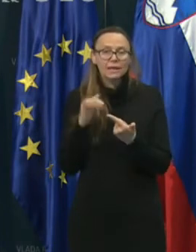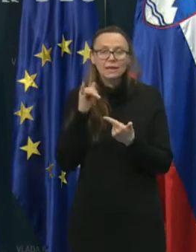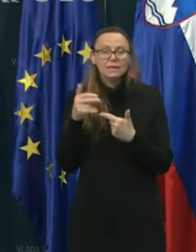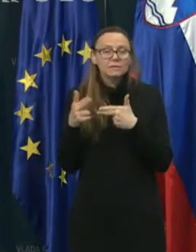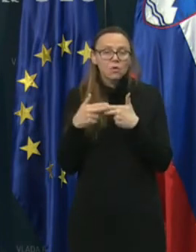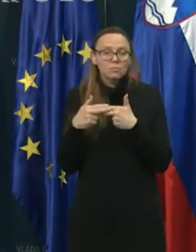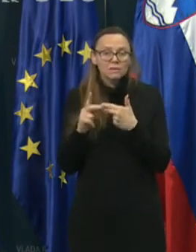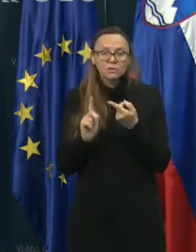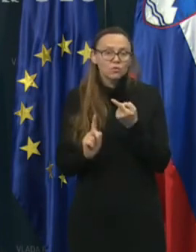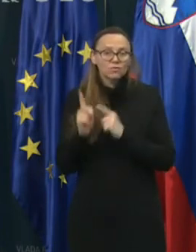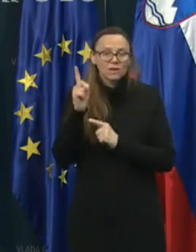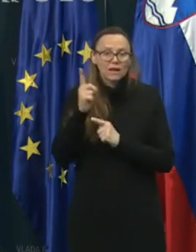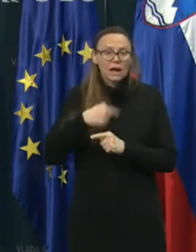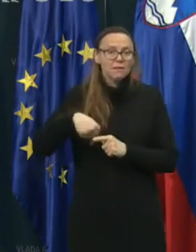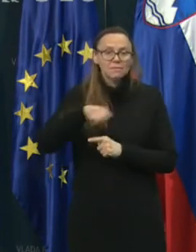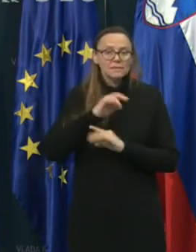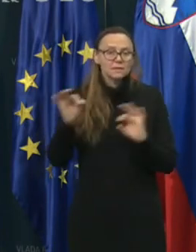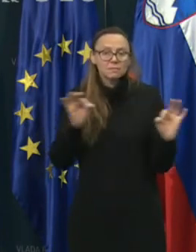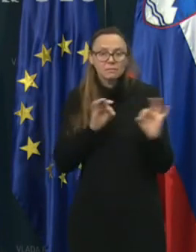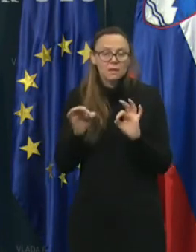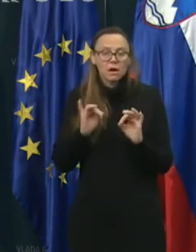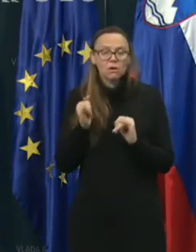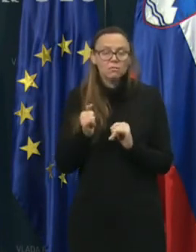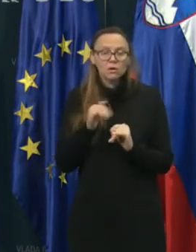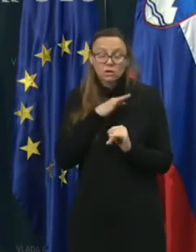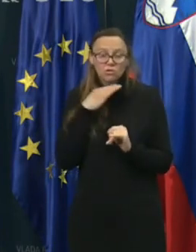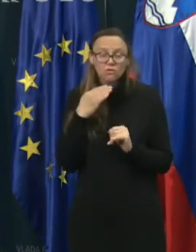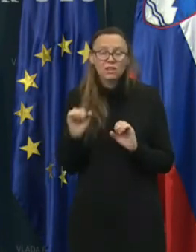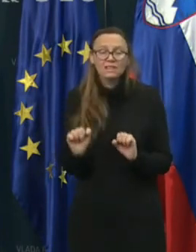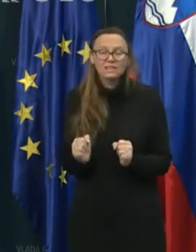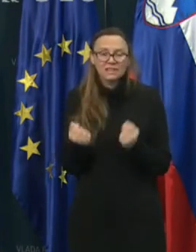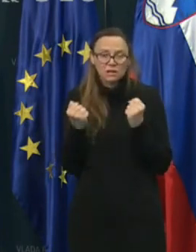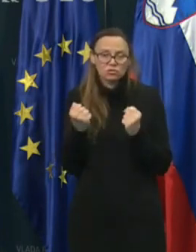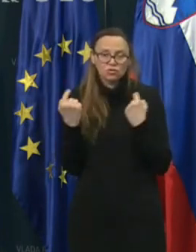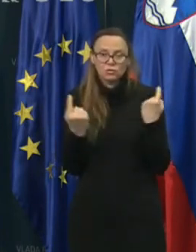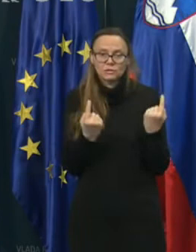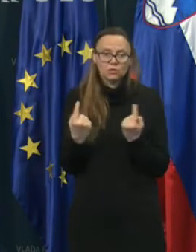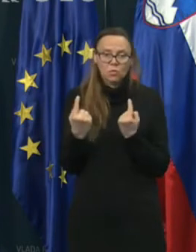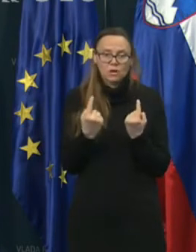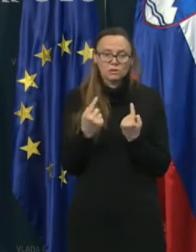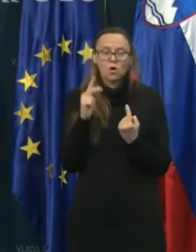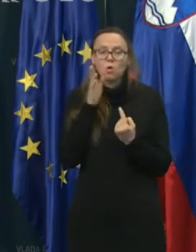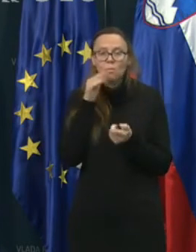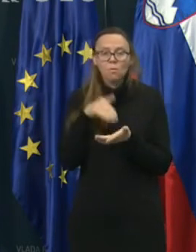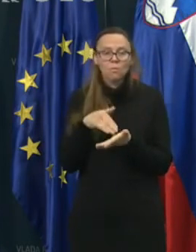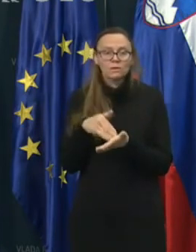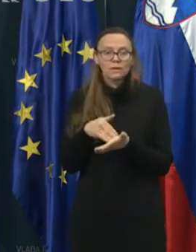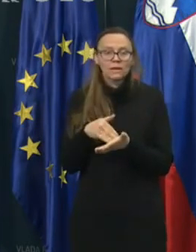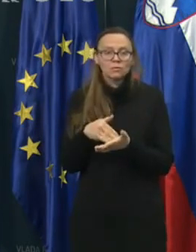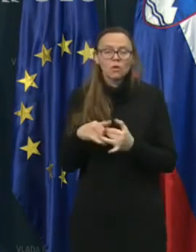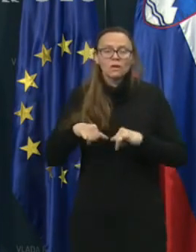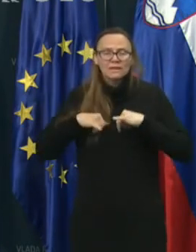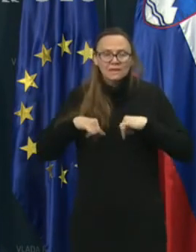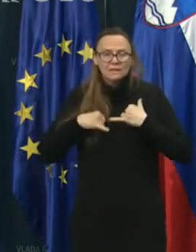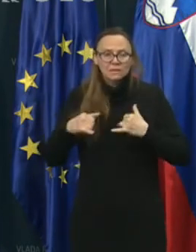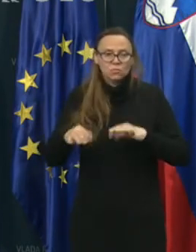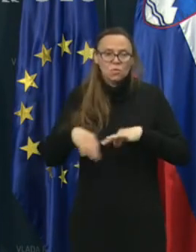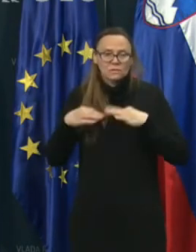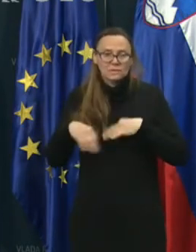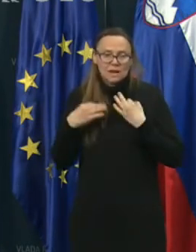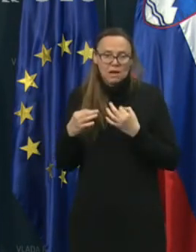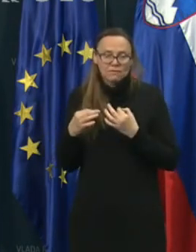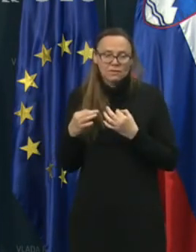blizu vrha. Ne, mi se pripravljamo na dosti težjo situacijo, ko bo treba intenzivno